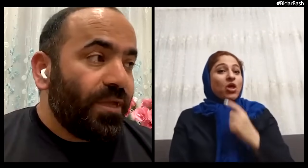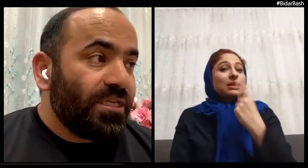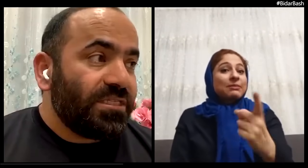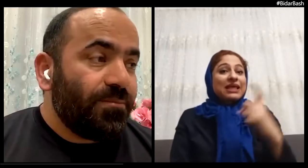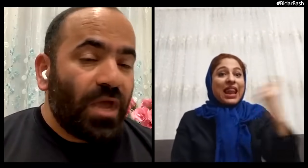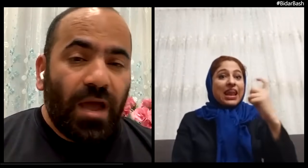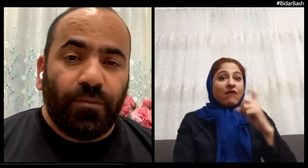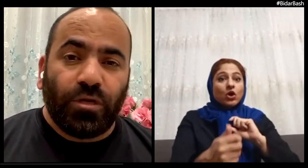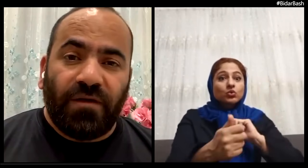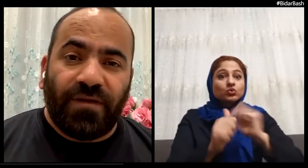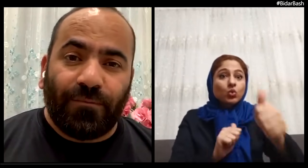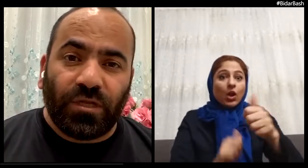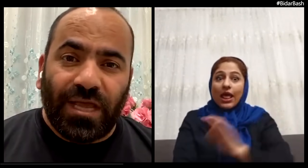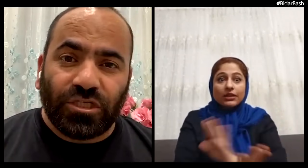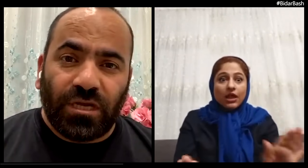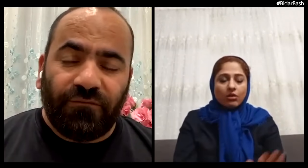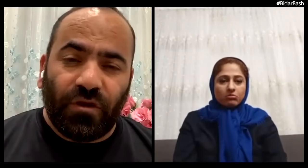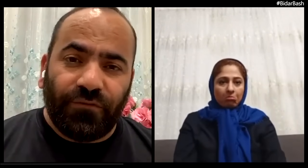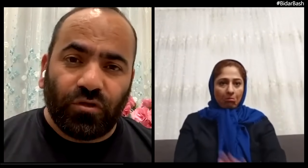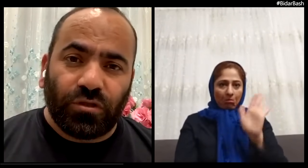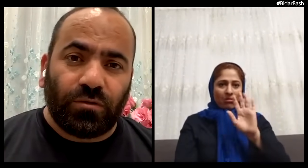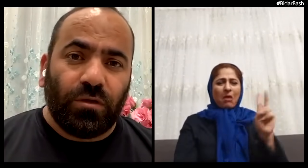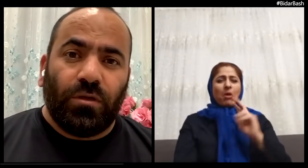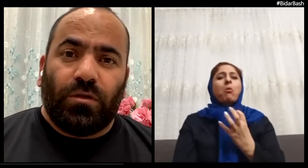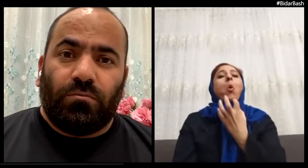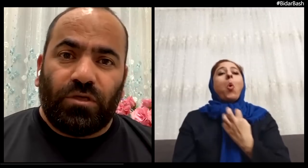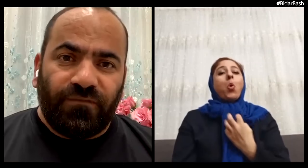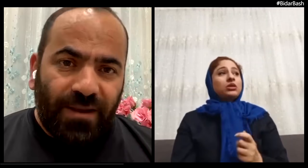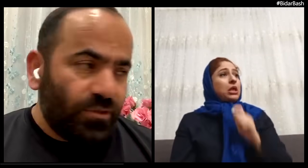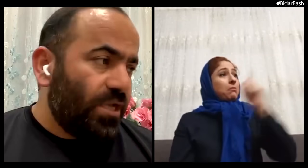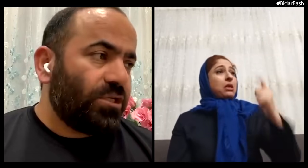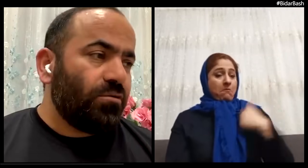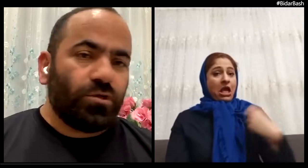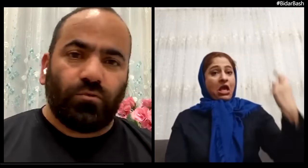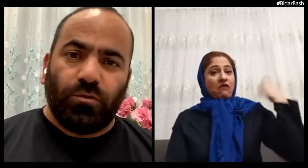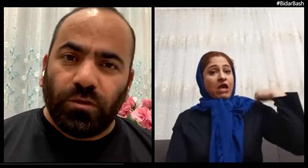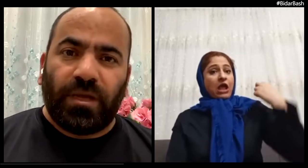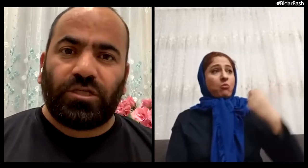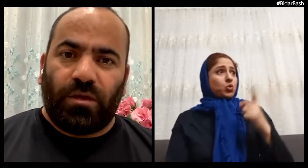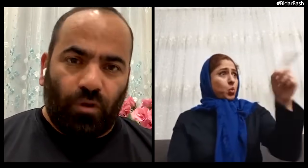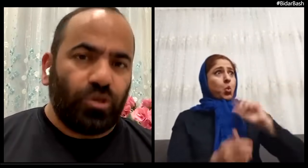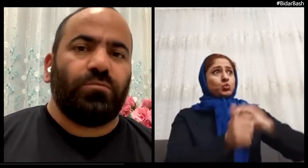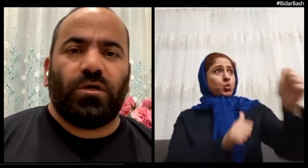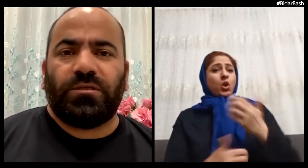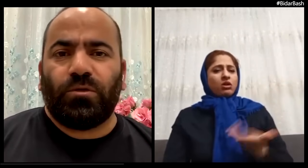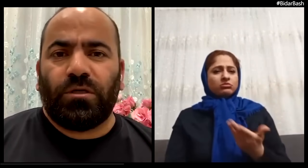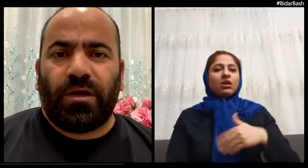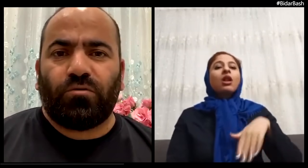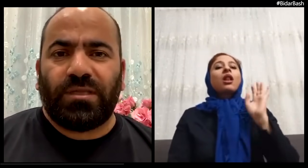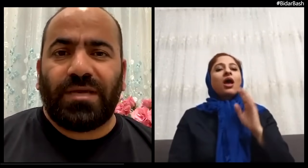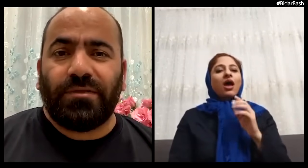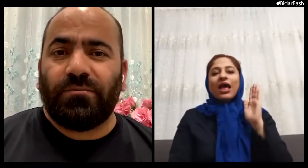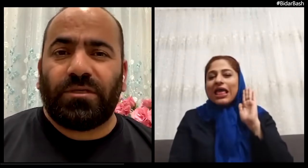آقا بریزه به هم بگه من فهمانده لشکرم فلان فلان شده. میگه فرمانده لشکر کجا بود؟ میدونی من کیم؟ ما باشیم قاطی